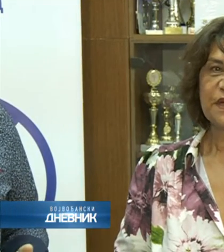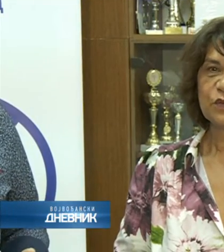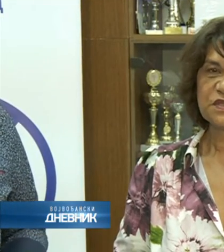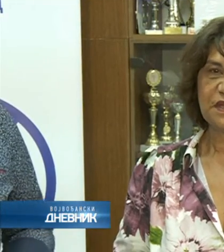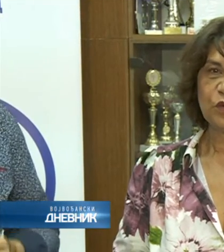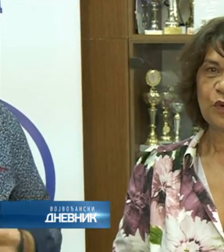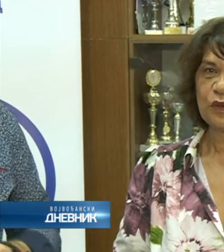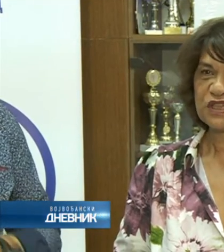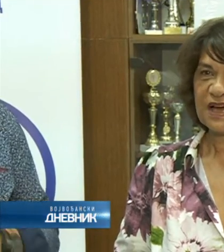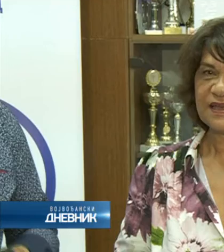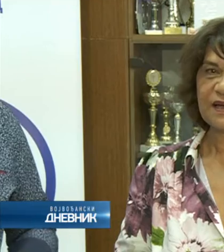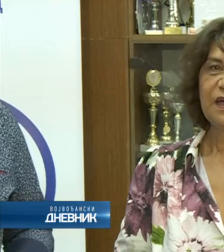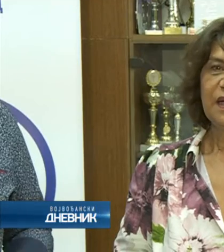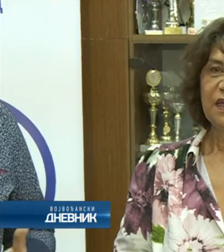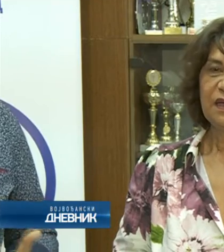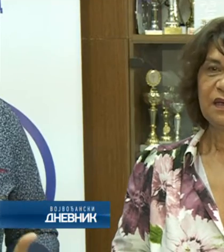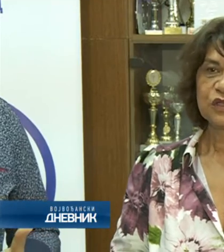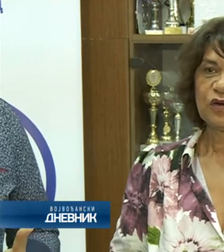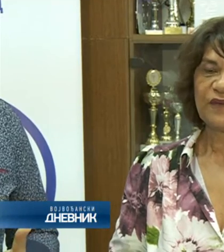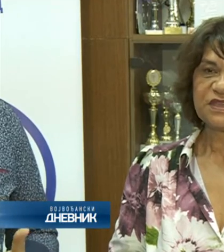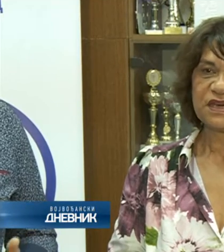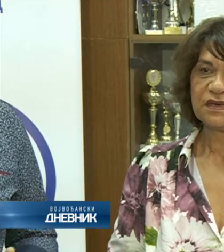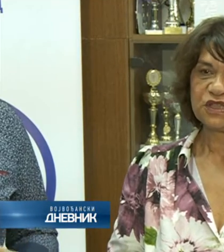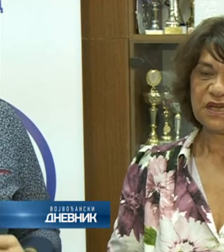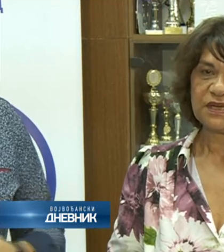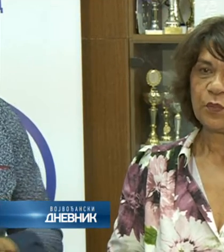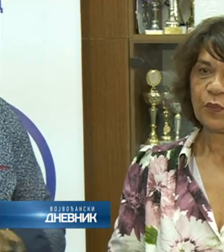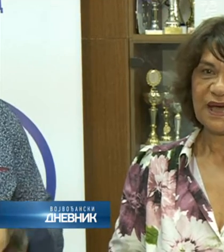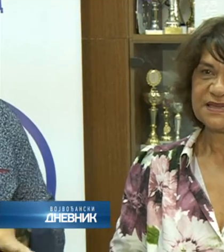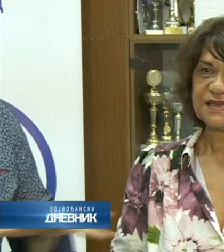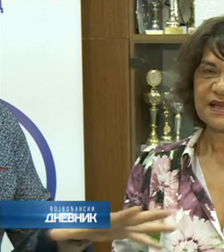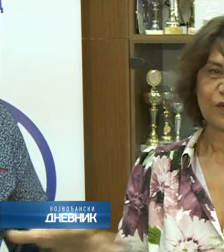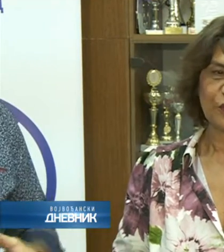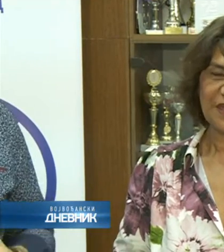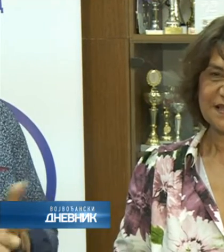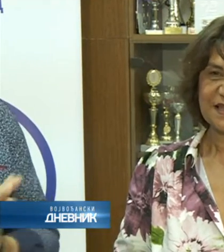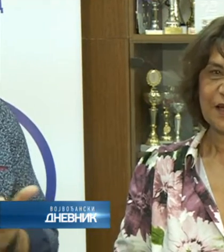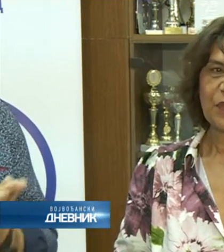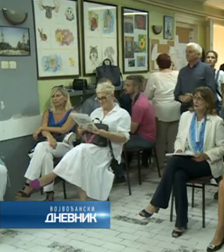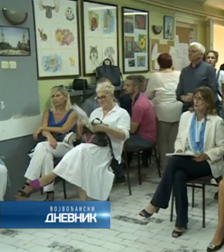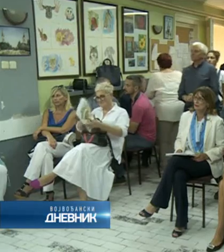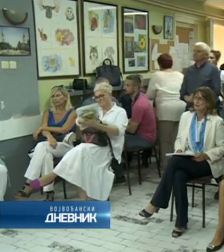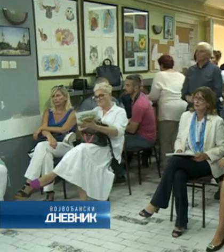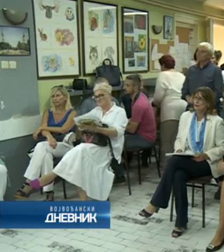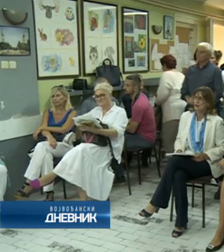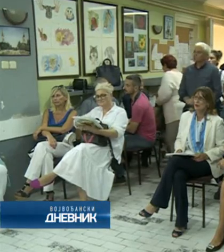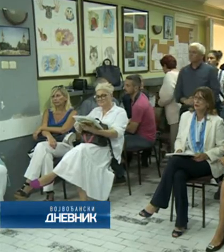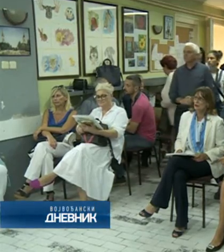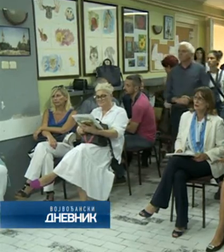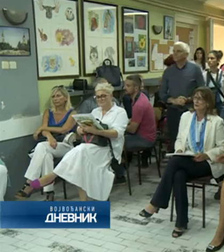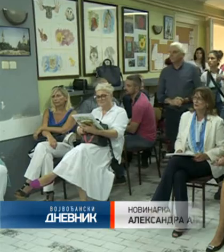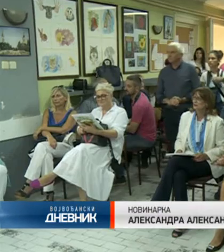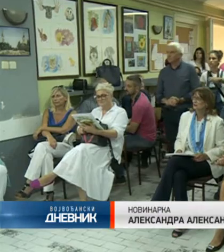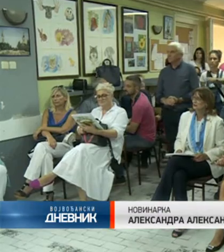radimo sve u cilju poboljšanja i što veće širanje populacije znakovnog jezika. Prema podacima